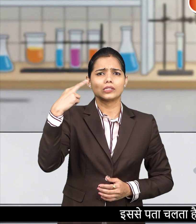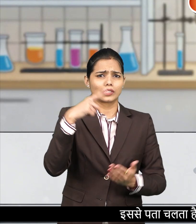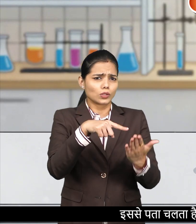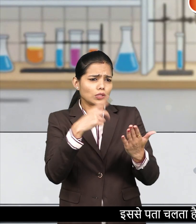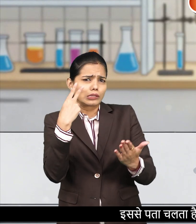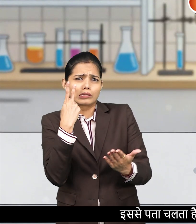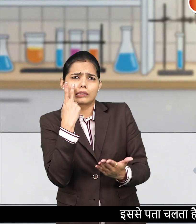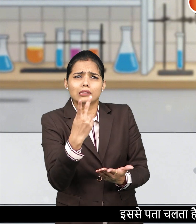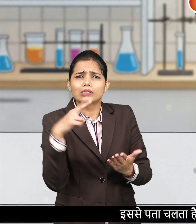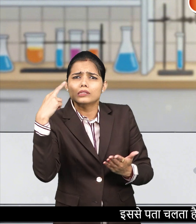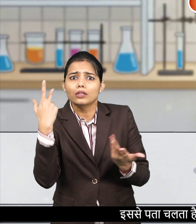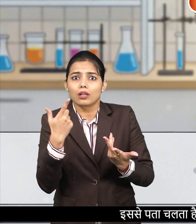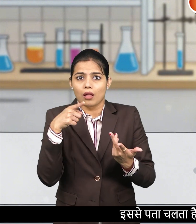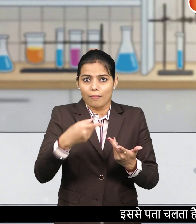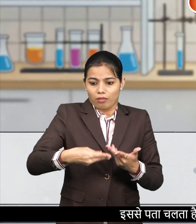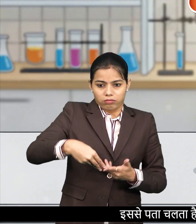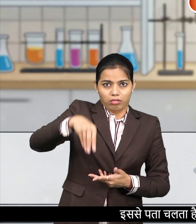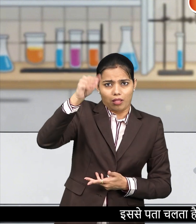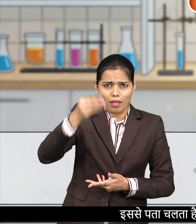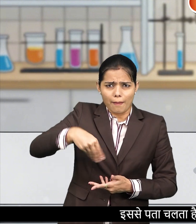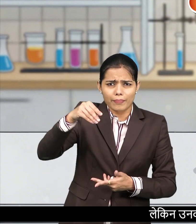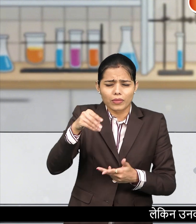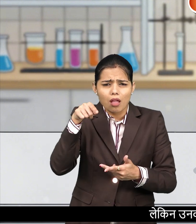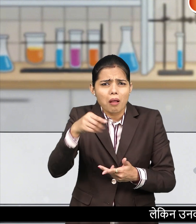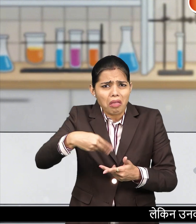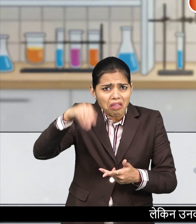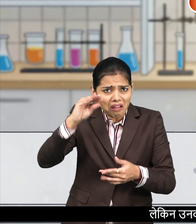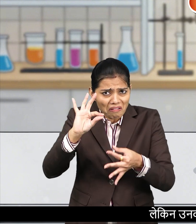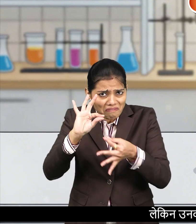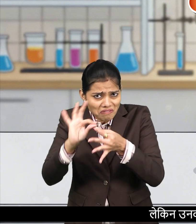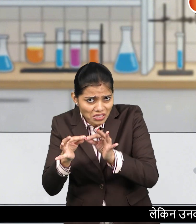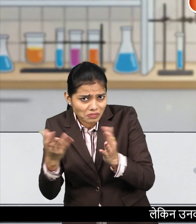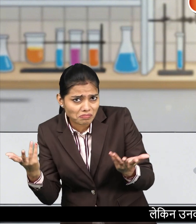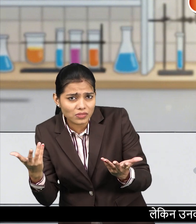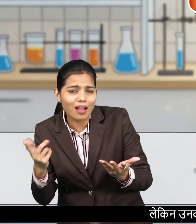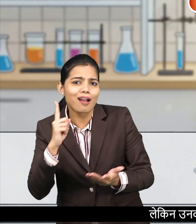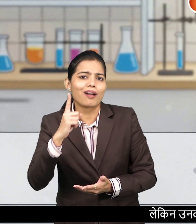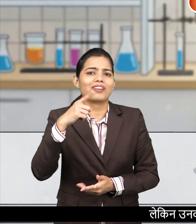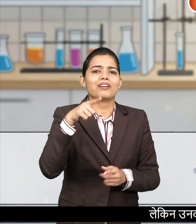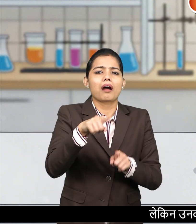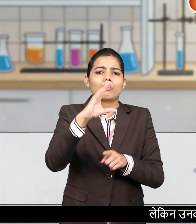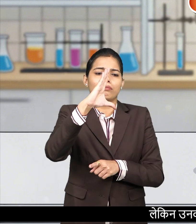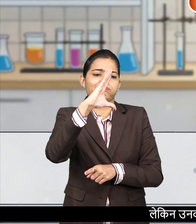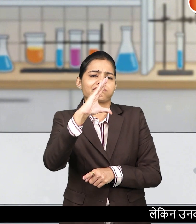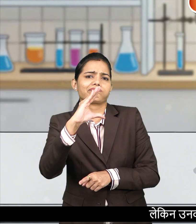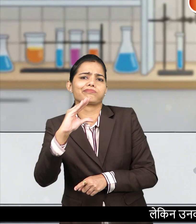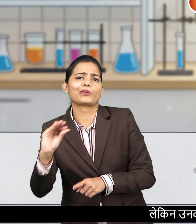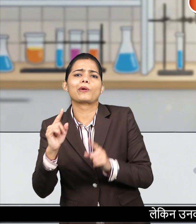इससे पता चलता है कि द्रव का आयतन निश्चित होता है, लेकिन उनका आकार निश्चित नहीं होता।